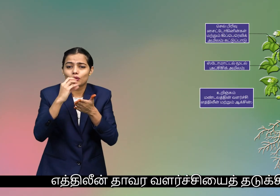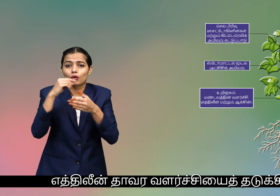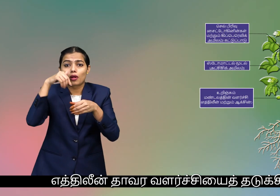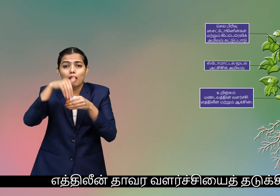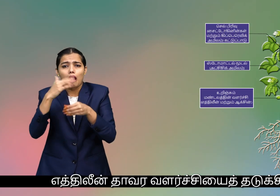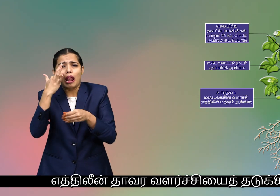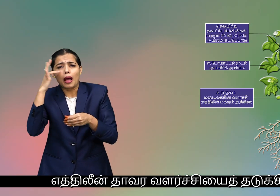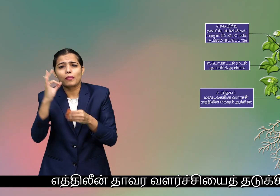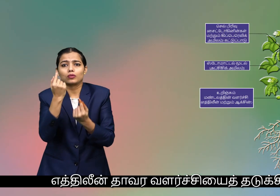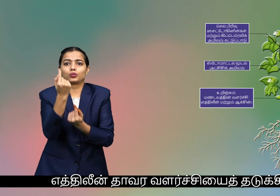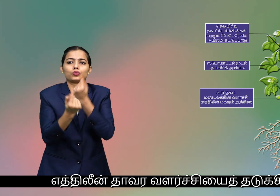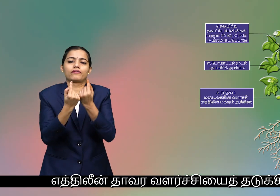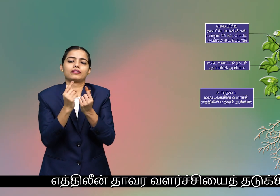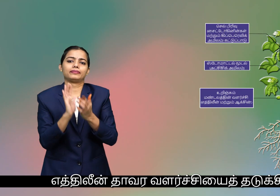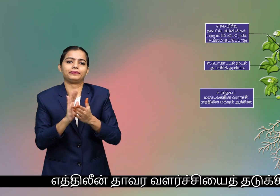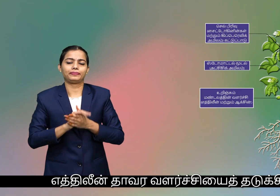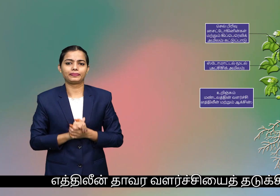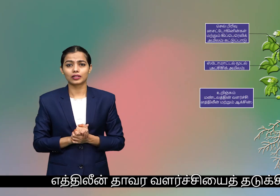தடுக்கின்றன.